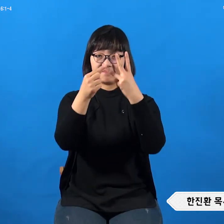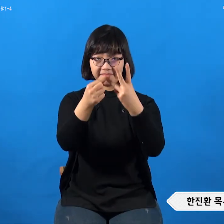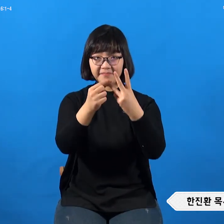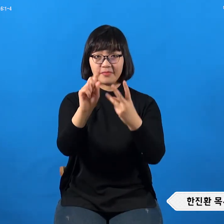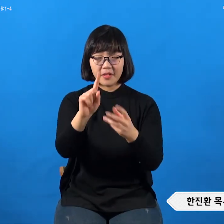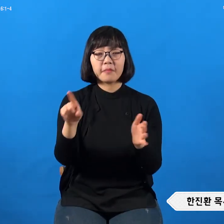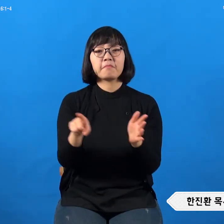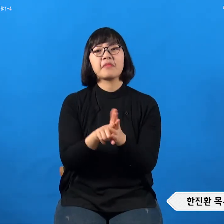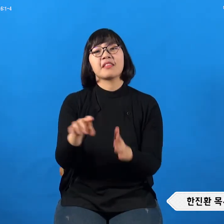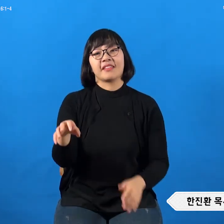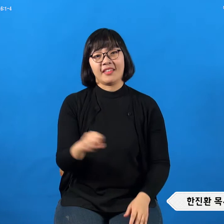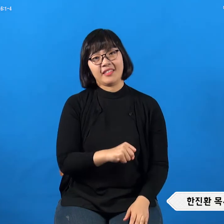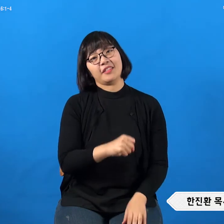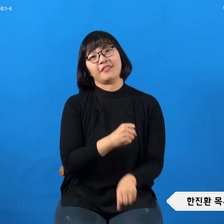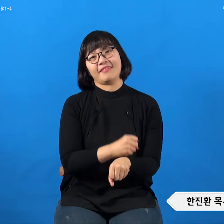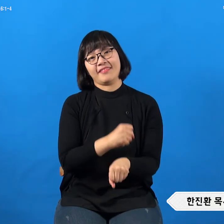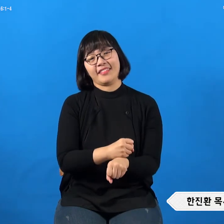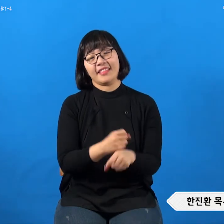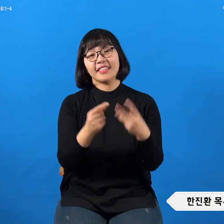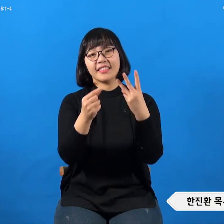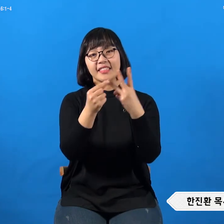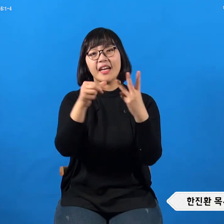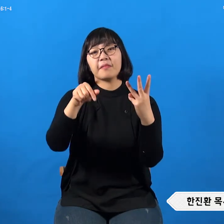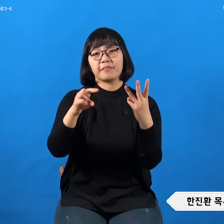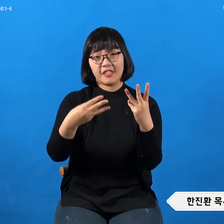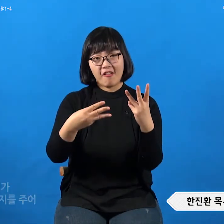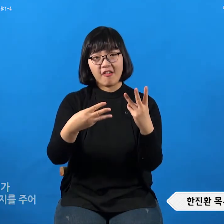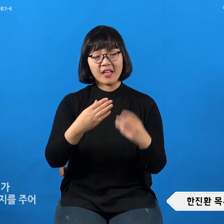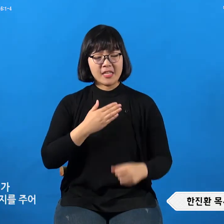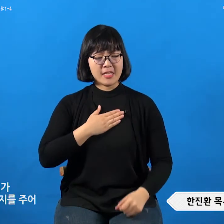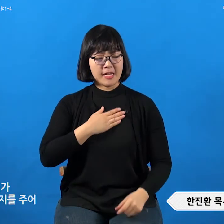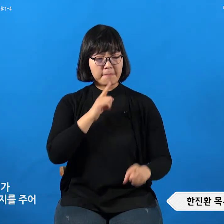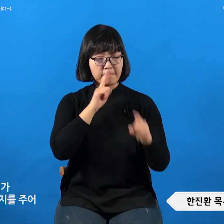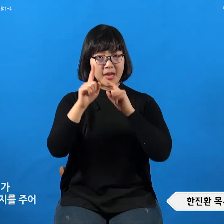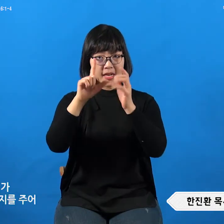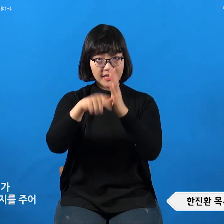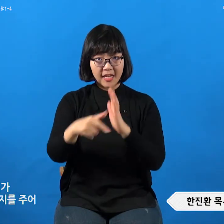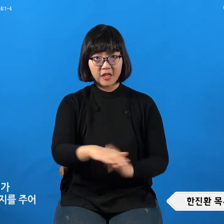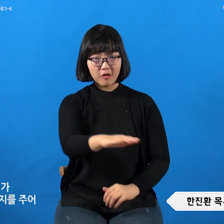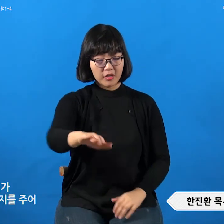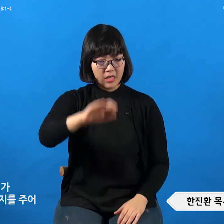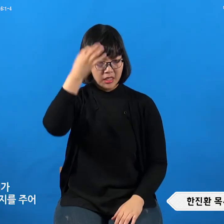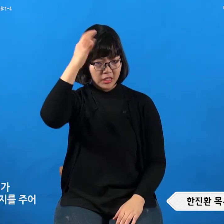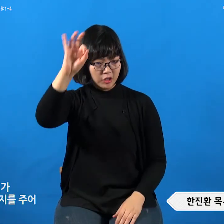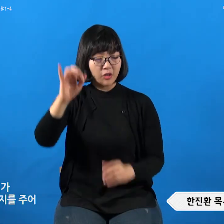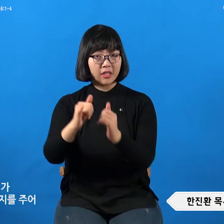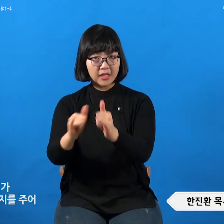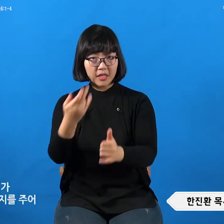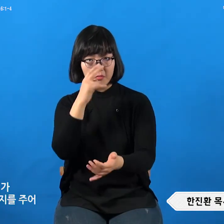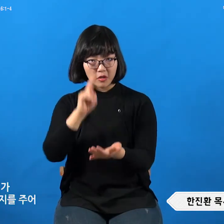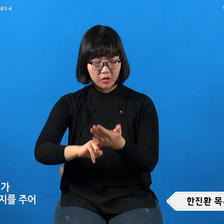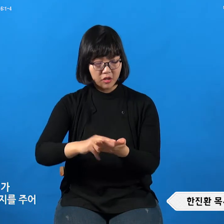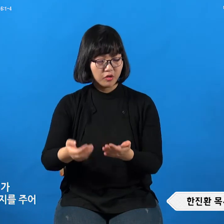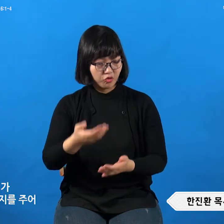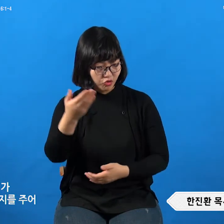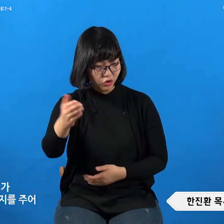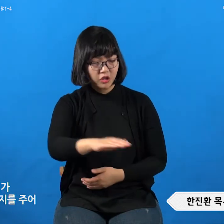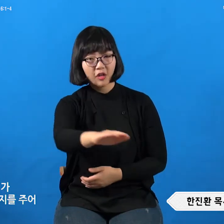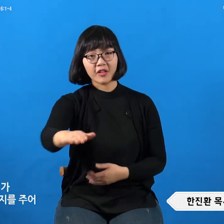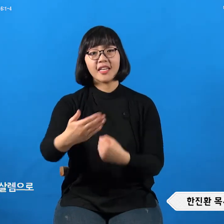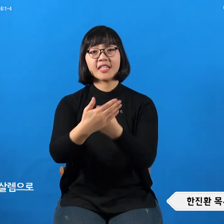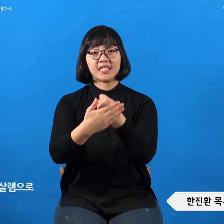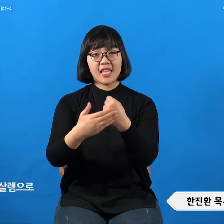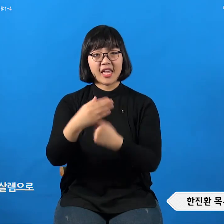셋째는 믿음으로 해야 합니다. 3절에 내가 이를 때에 너희가 인정한 사람에게 편지를 주어 너희의